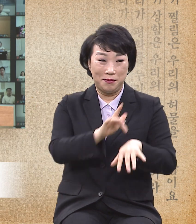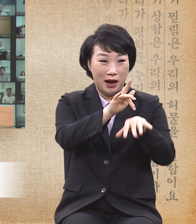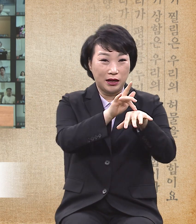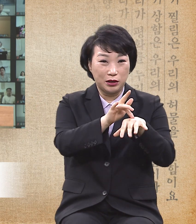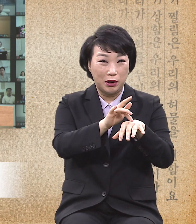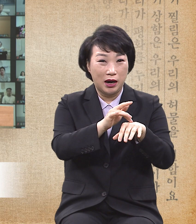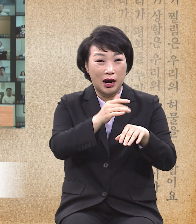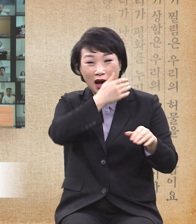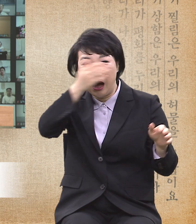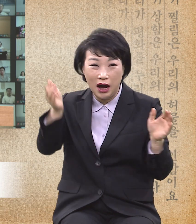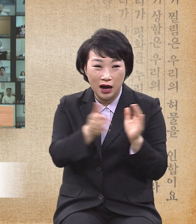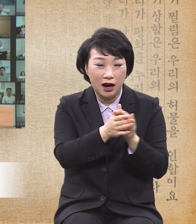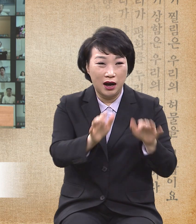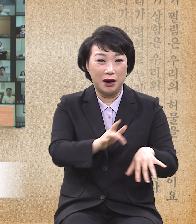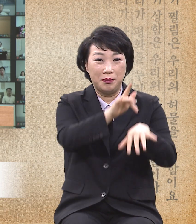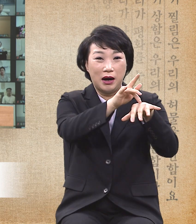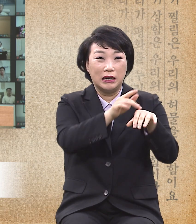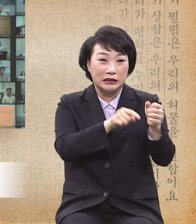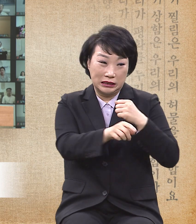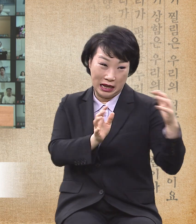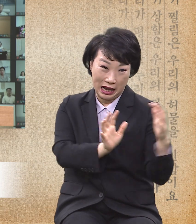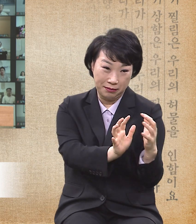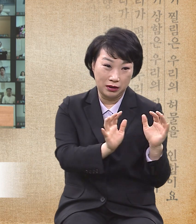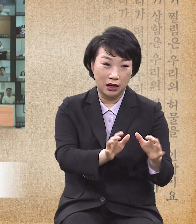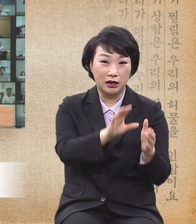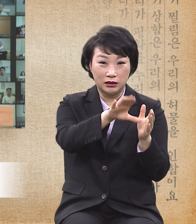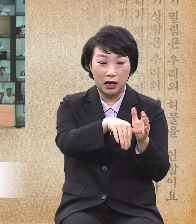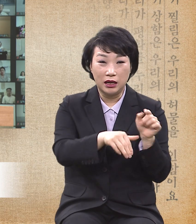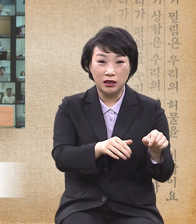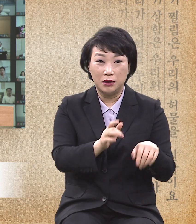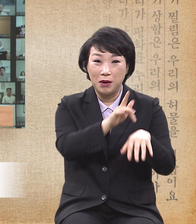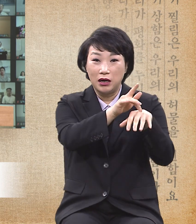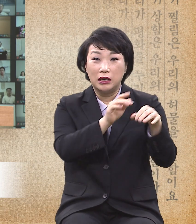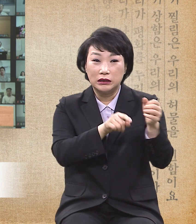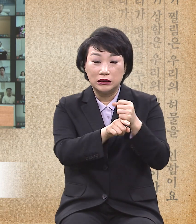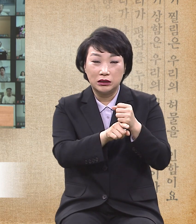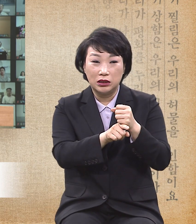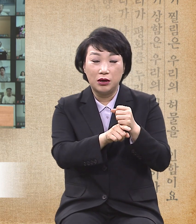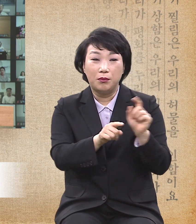마귀와 더불어 마귀와 뜻을 같이 할 때 마귀와